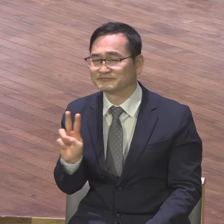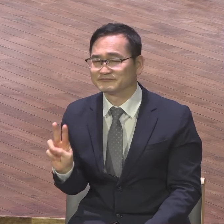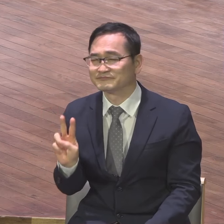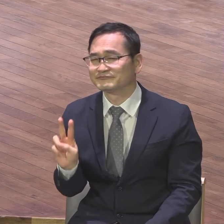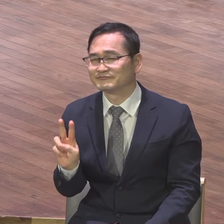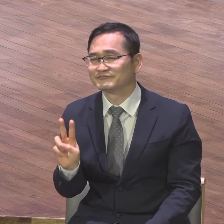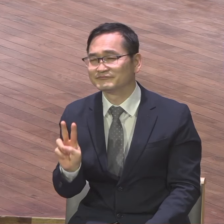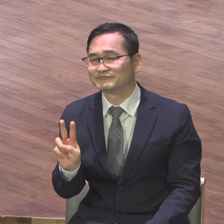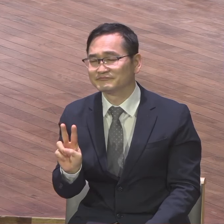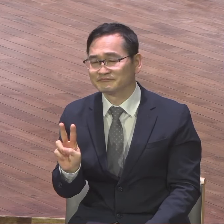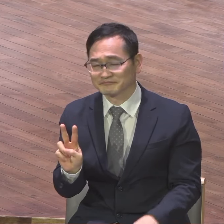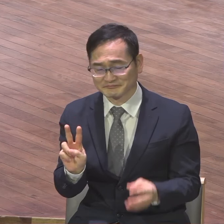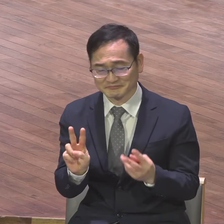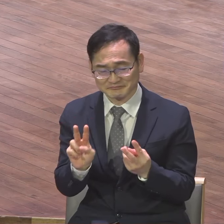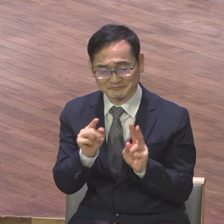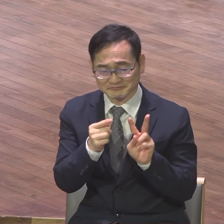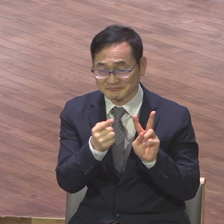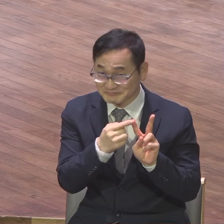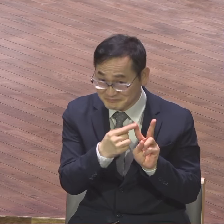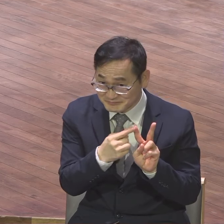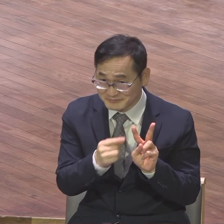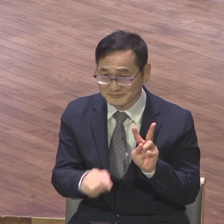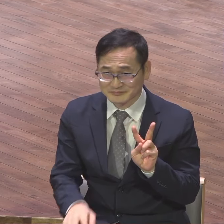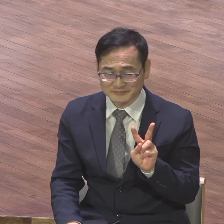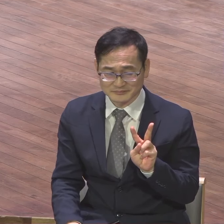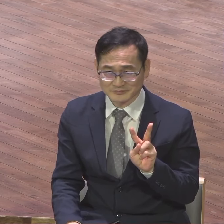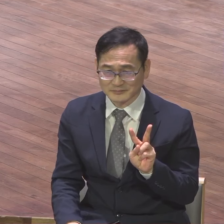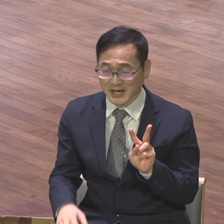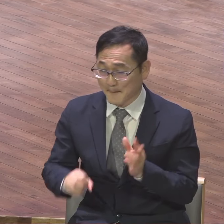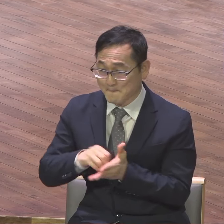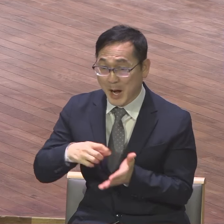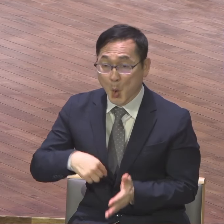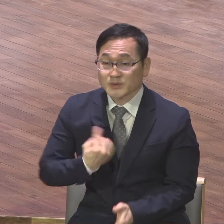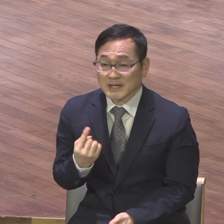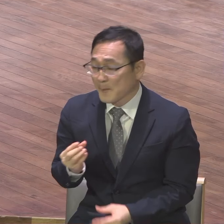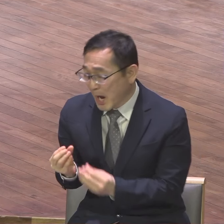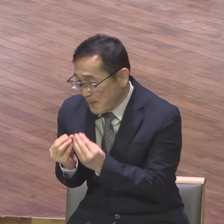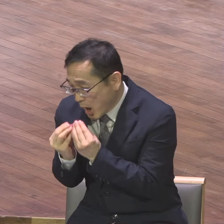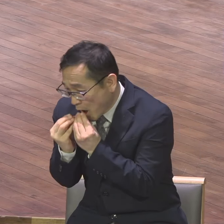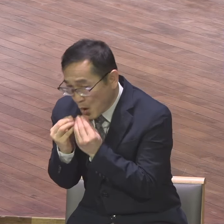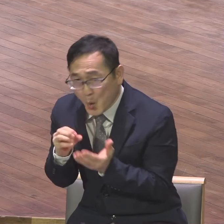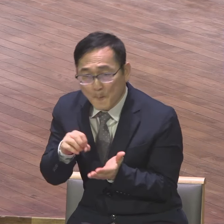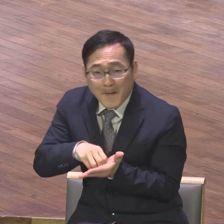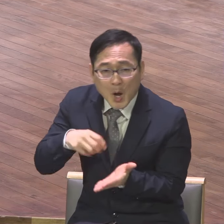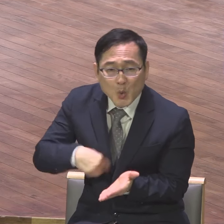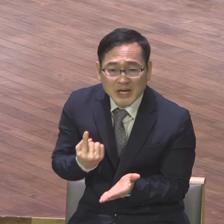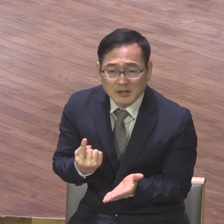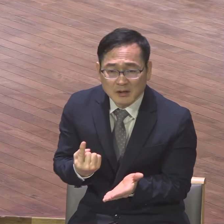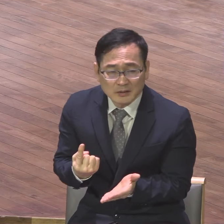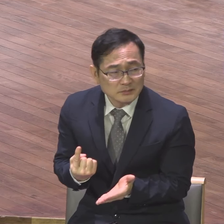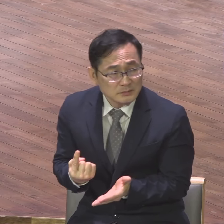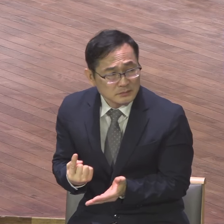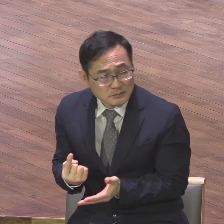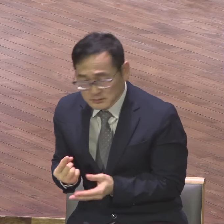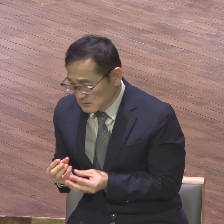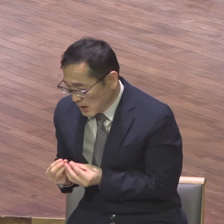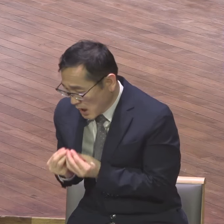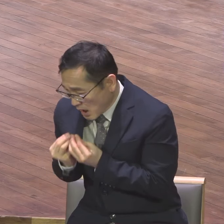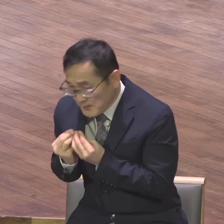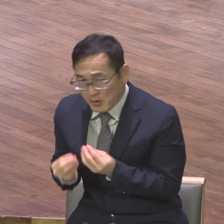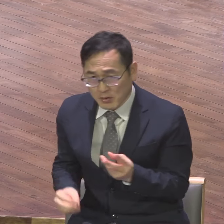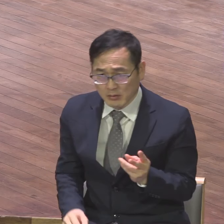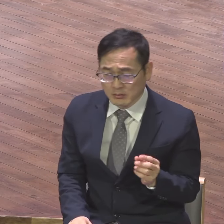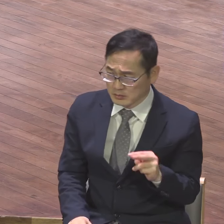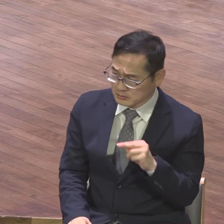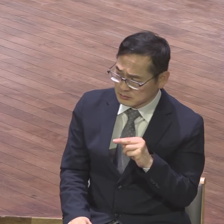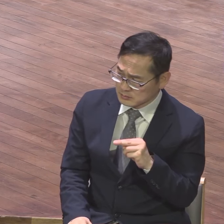하다가 한 청년이 혼자서 빵을 먹고 있어요. 혼자서 빵을 먹고 있어요. 말도 하지 않고